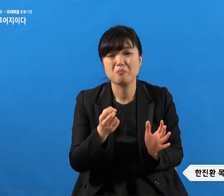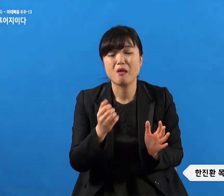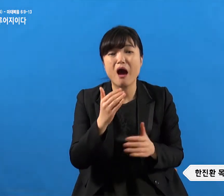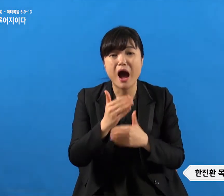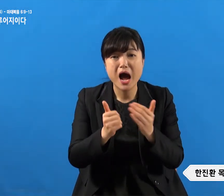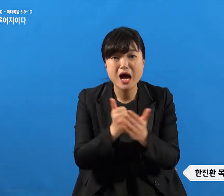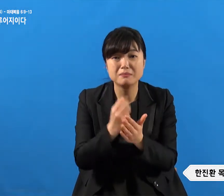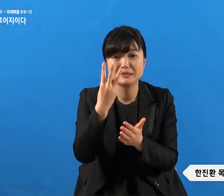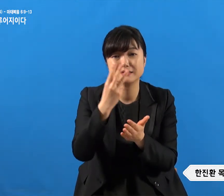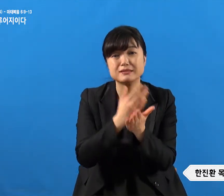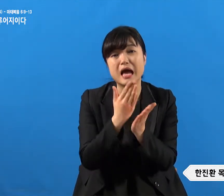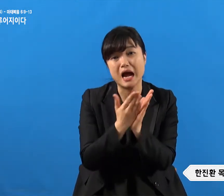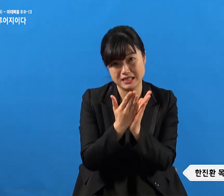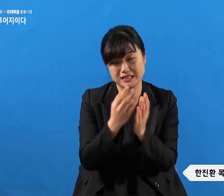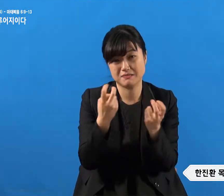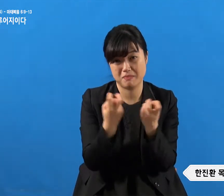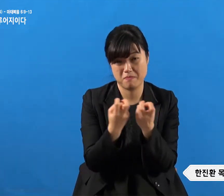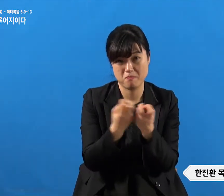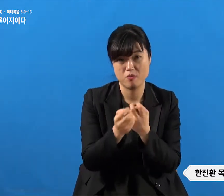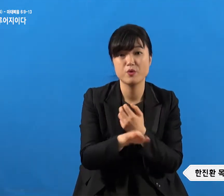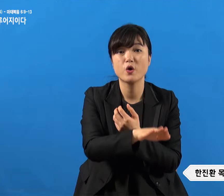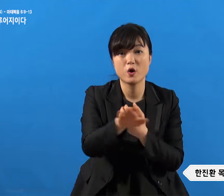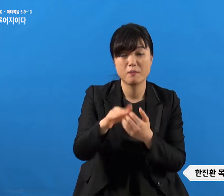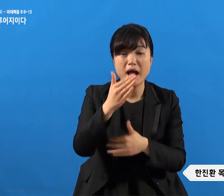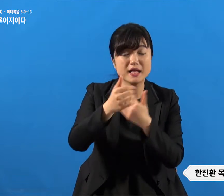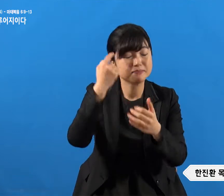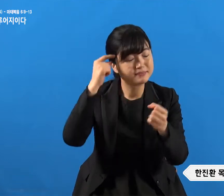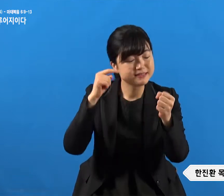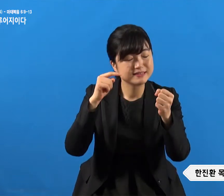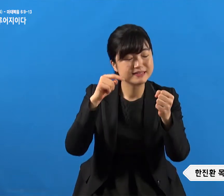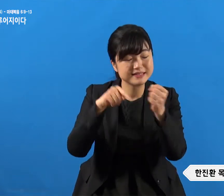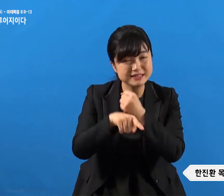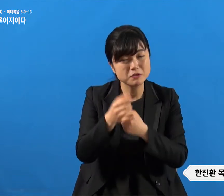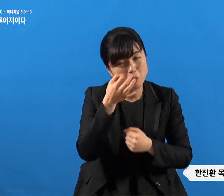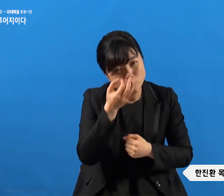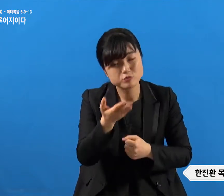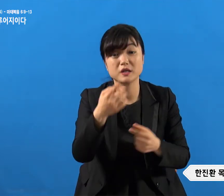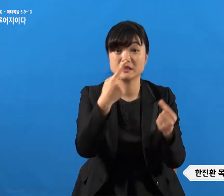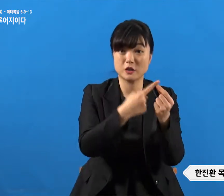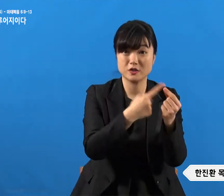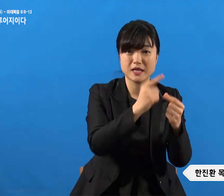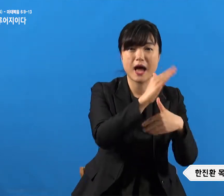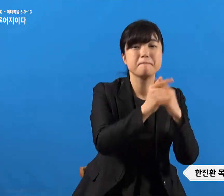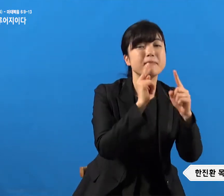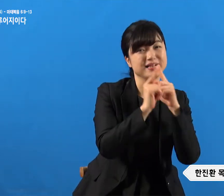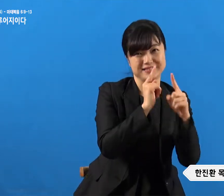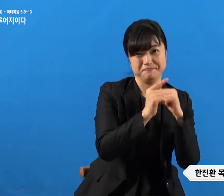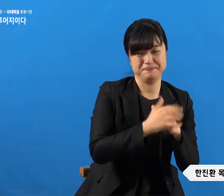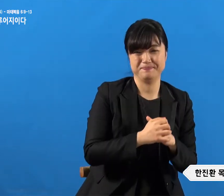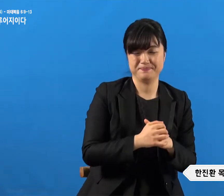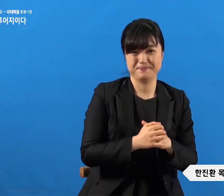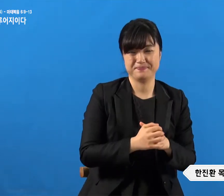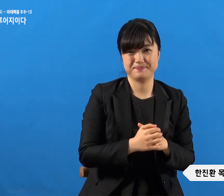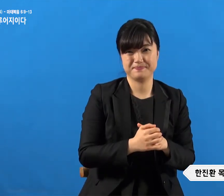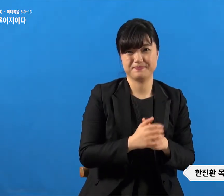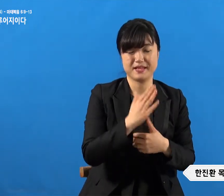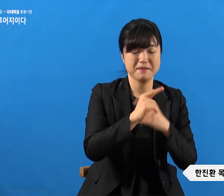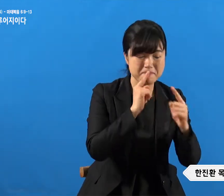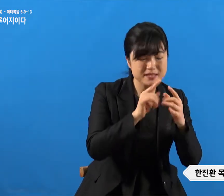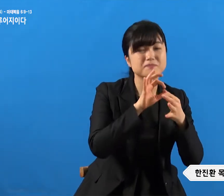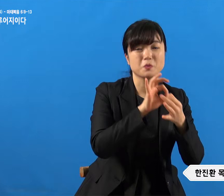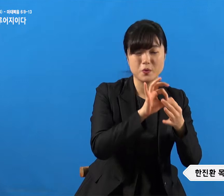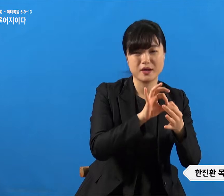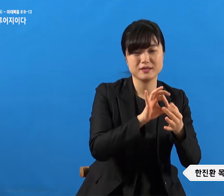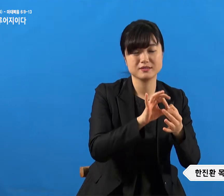하나님은 세 가지 방편을 통해서 당신의 뜻을 보여주십니다. 첫째는 성경 말씀이지요. 성경